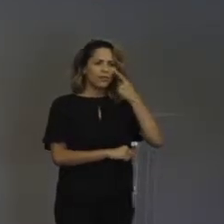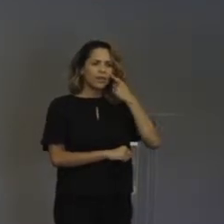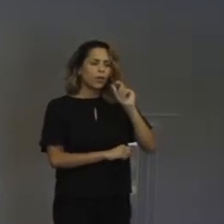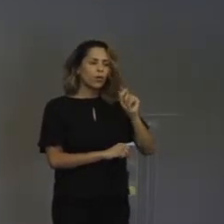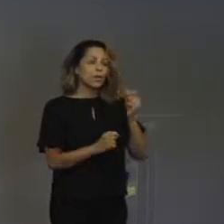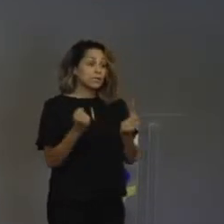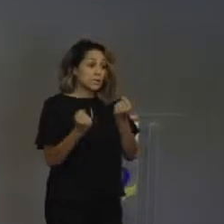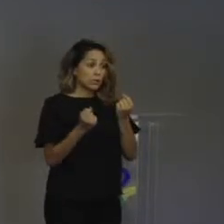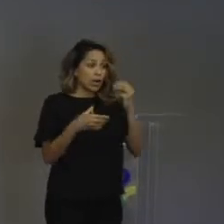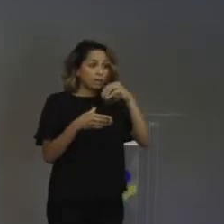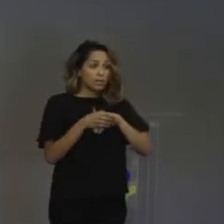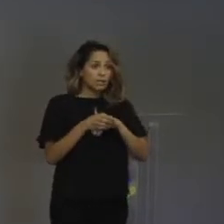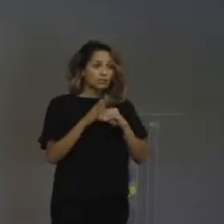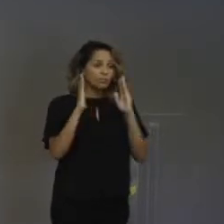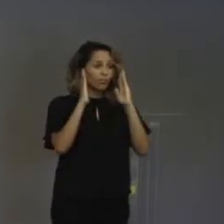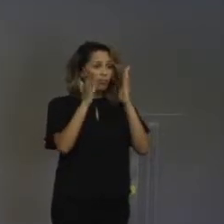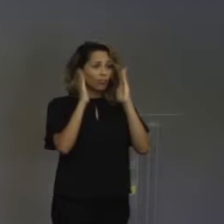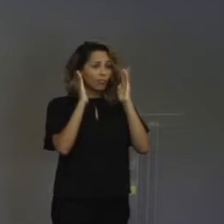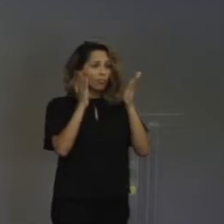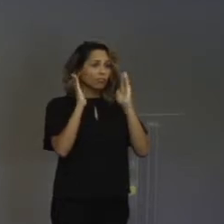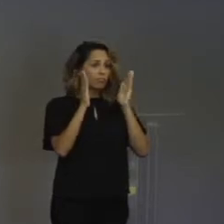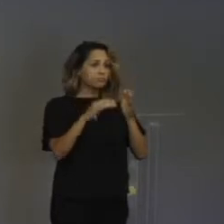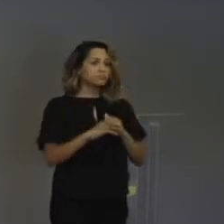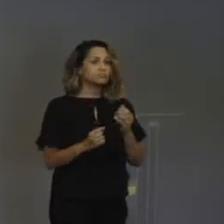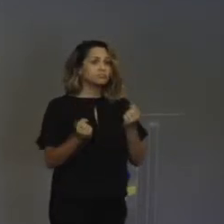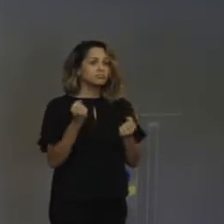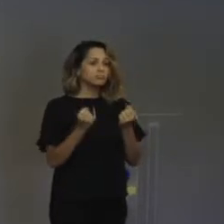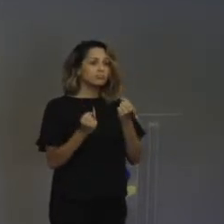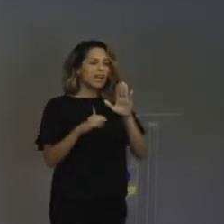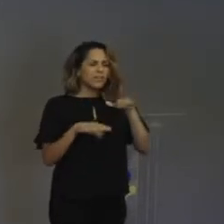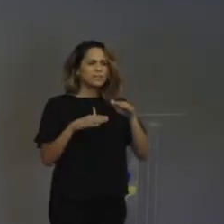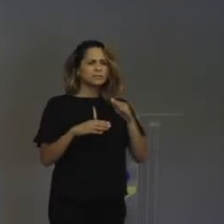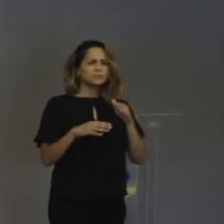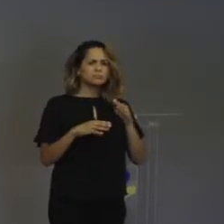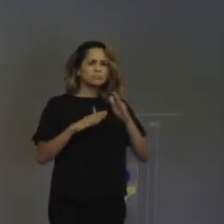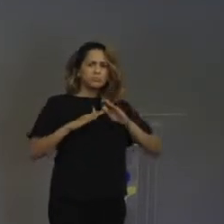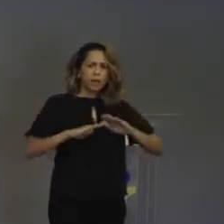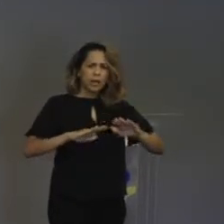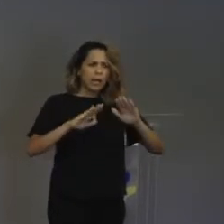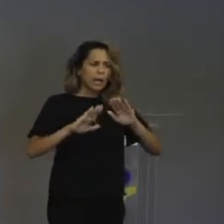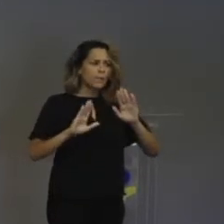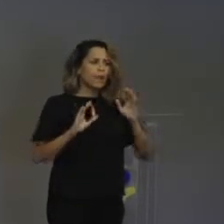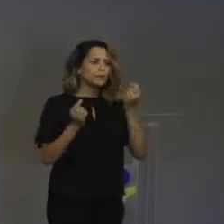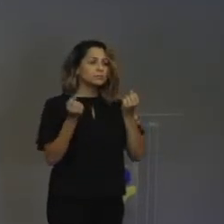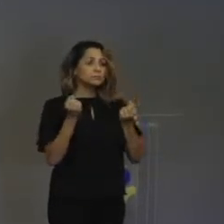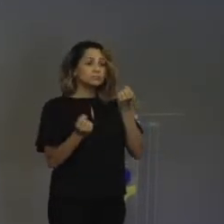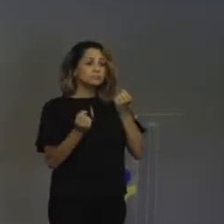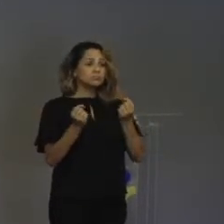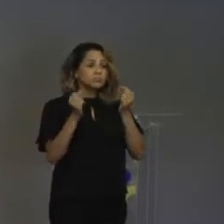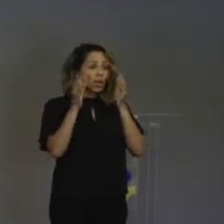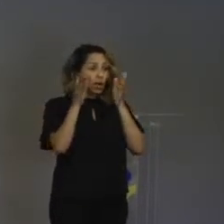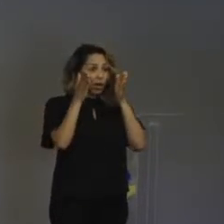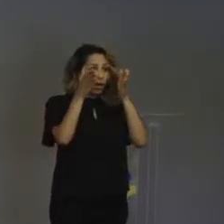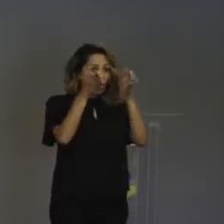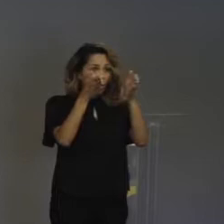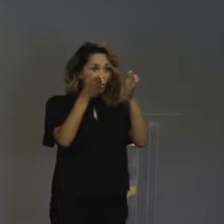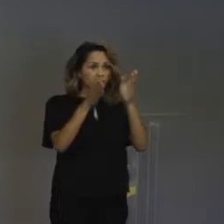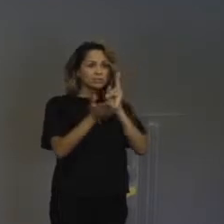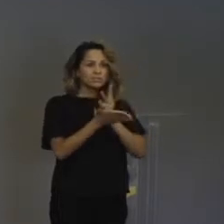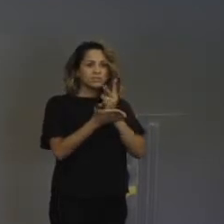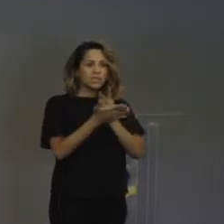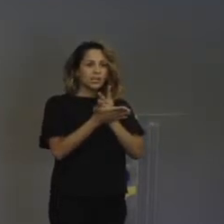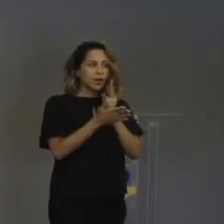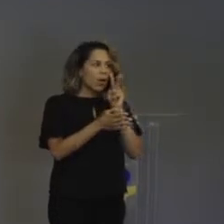carro. É impressionante, nem como o carro está devagar, a gente não sente a cidade. Quando a gente anda, o desenho da criança que anda, tem a banquinha do